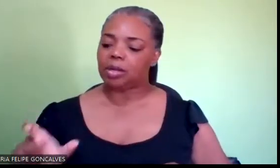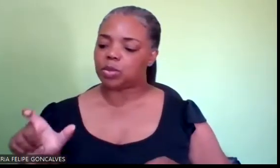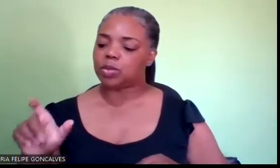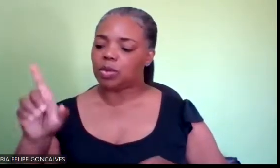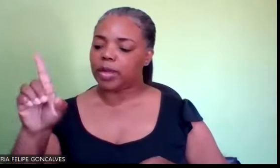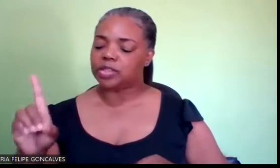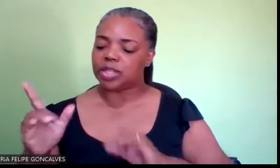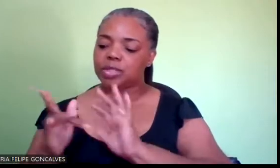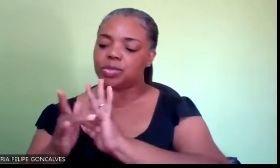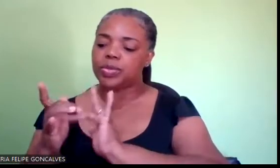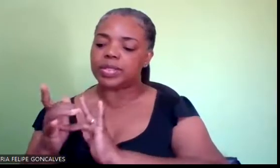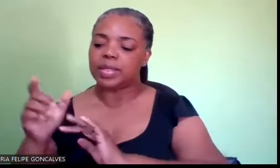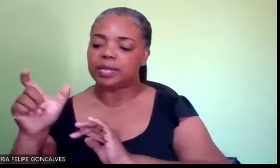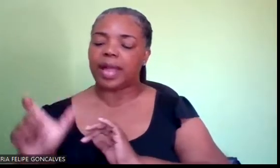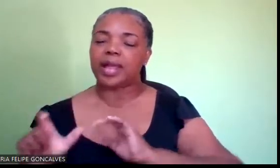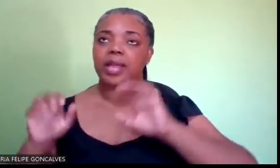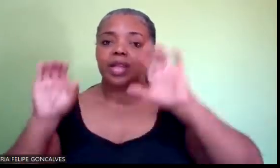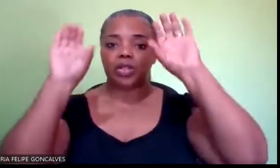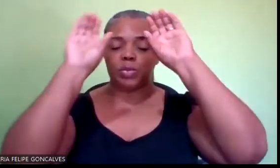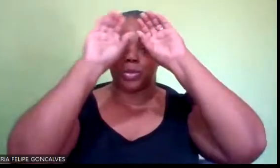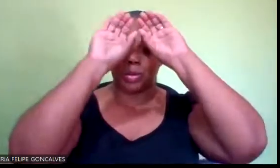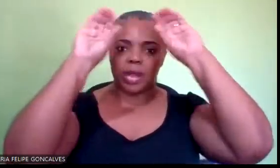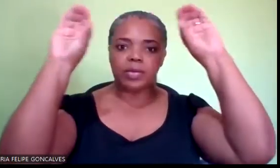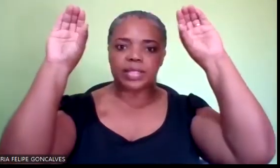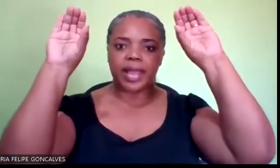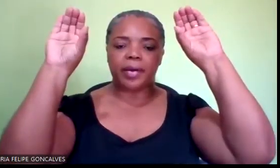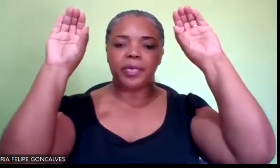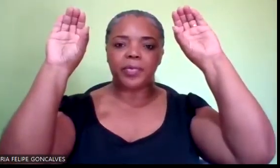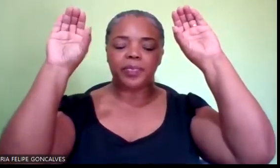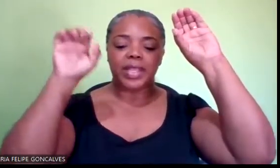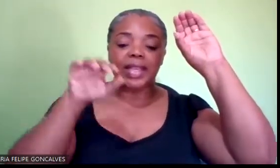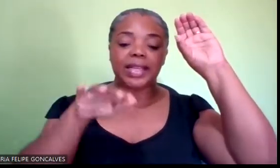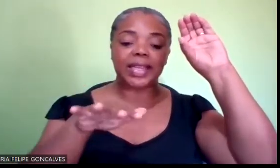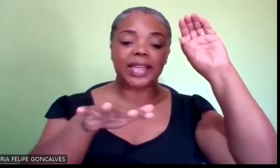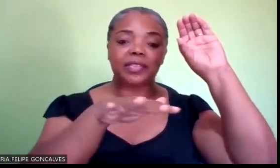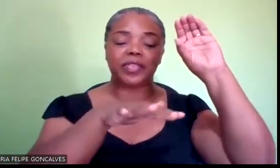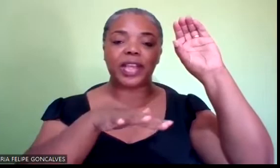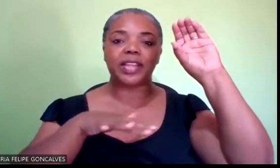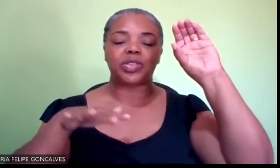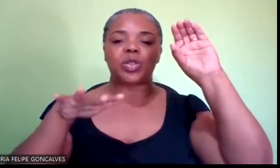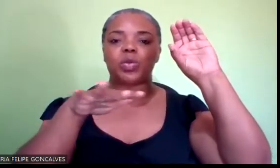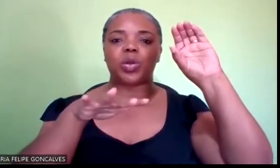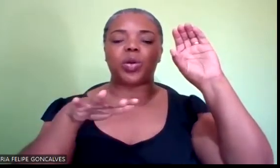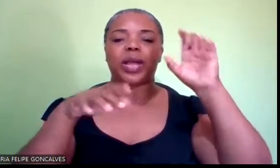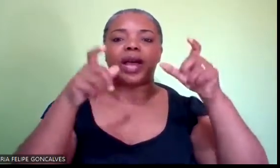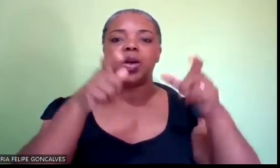vamos colocar Jesus, tá? E nós vamos colocar o céu, e aqui na frente nós vamos colocar